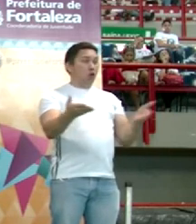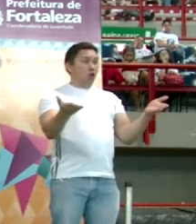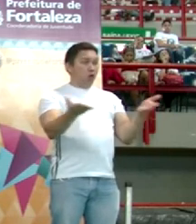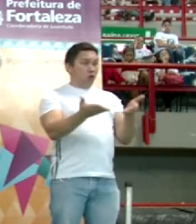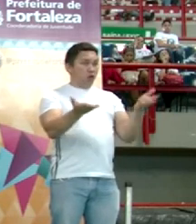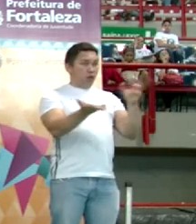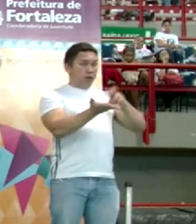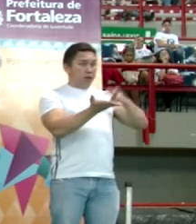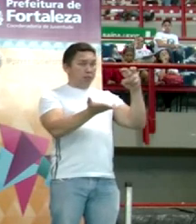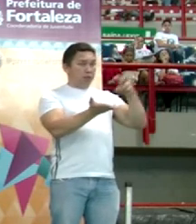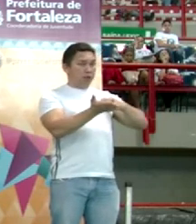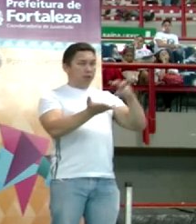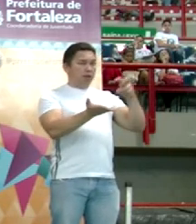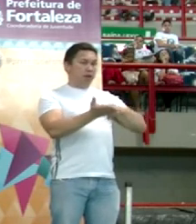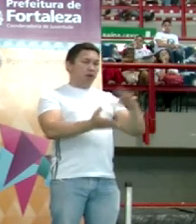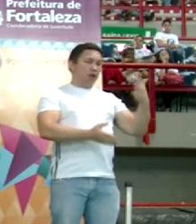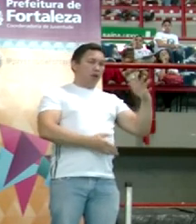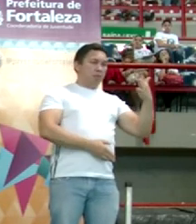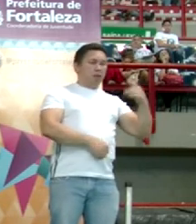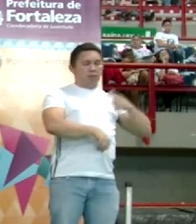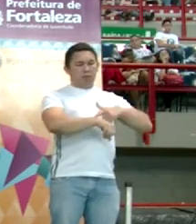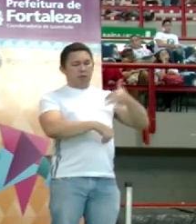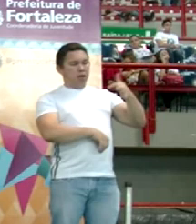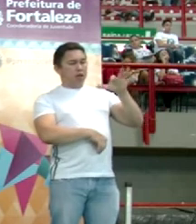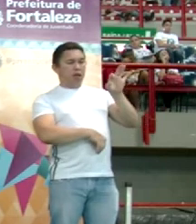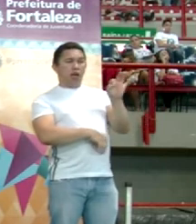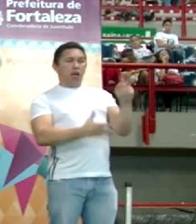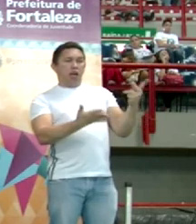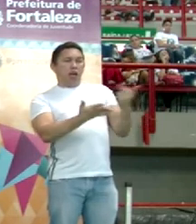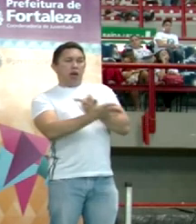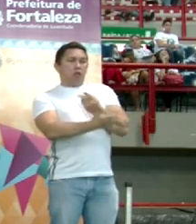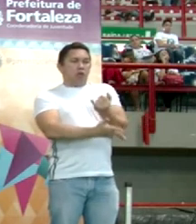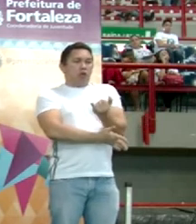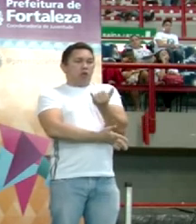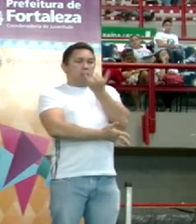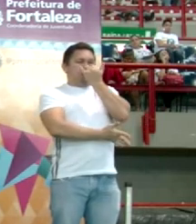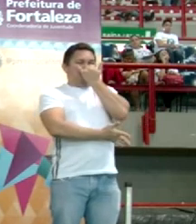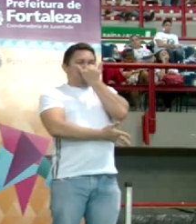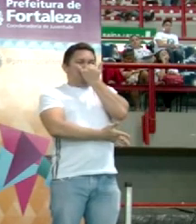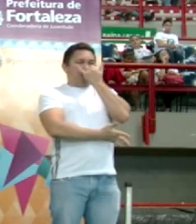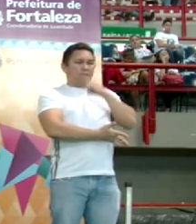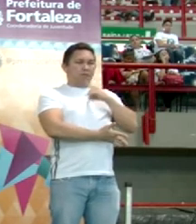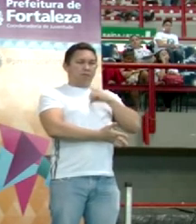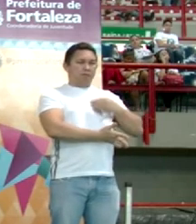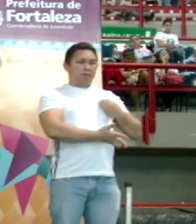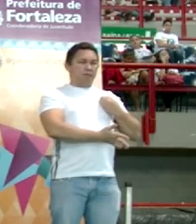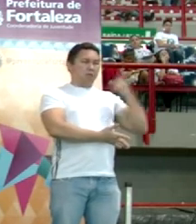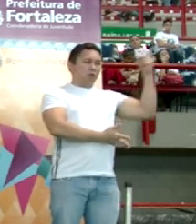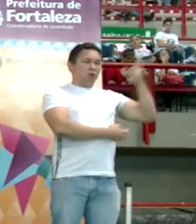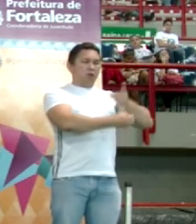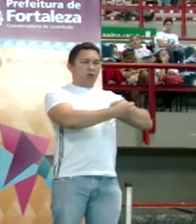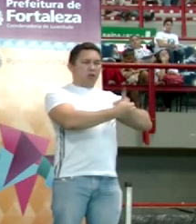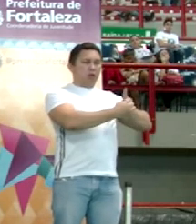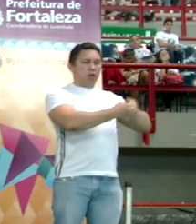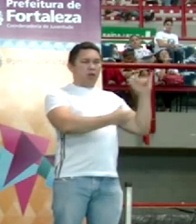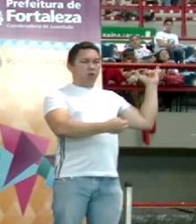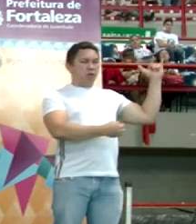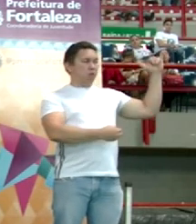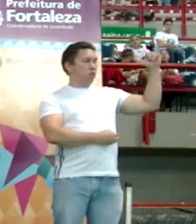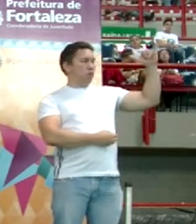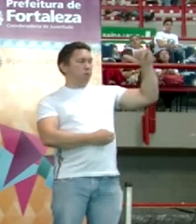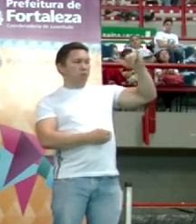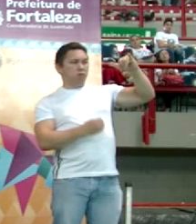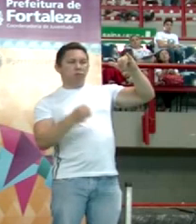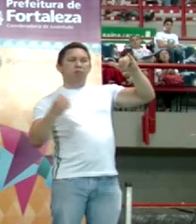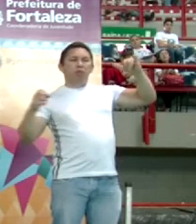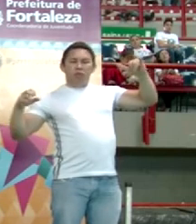hoje pela manhã, por volta das 10 horas, aconteceu um acidente em Piracicaba, interior de São Paulo. Um avião chocou-se